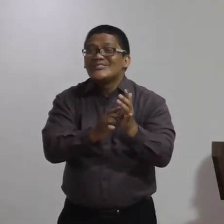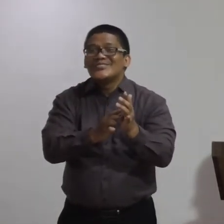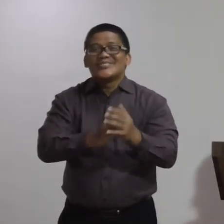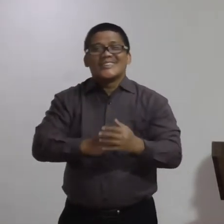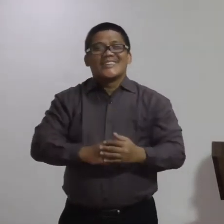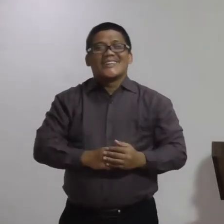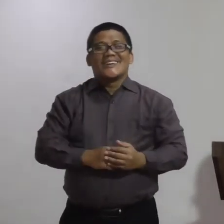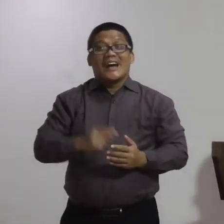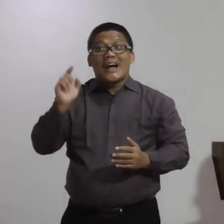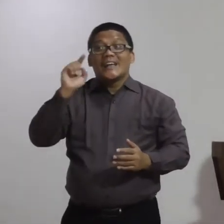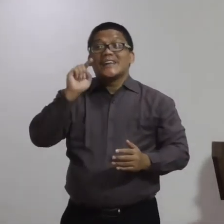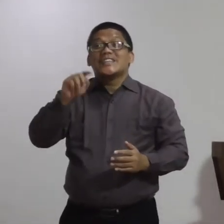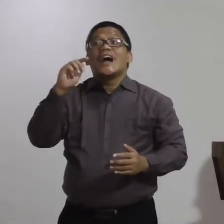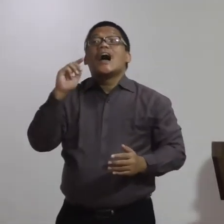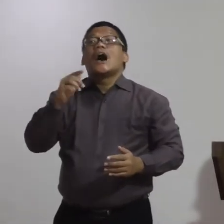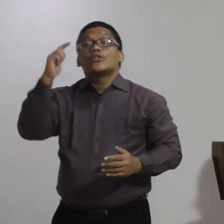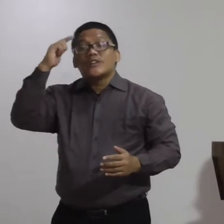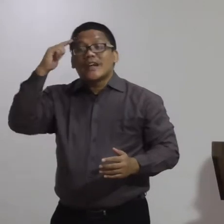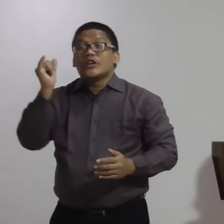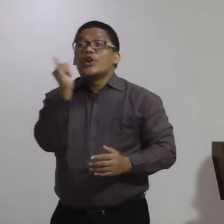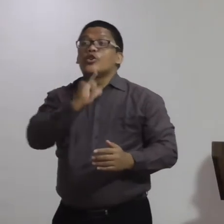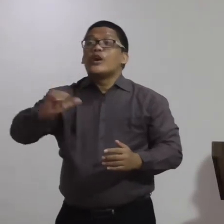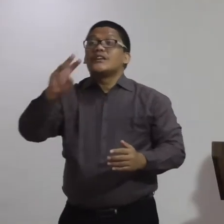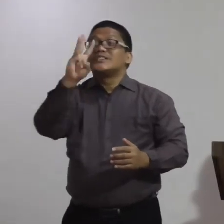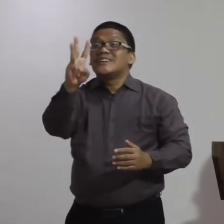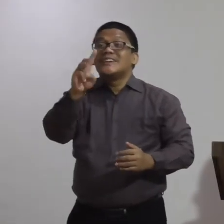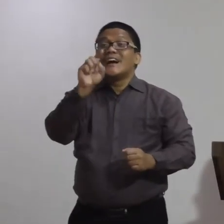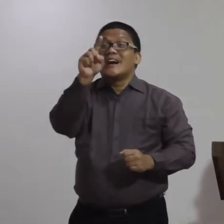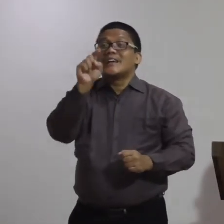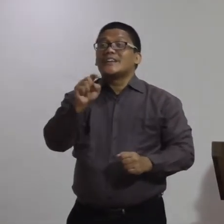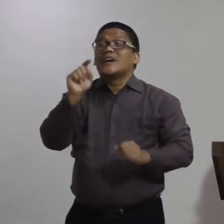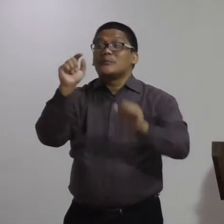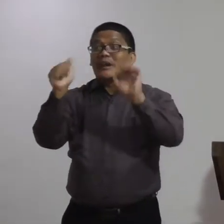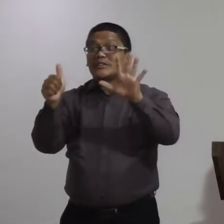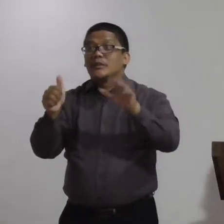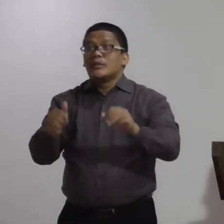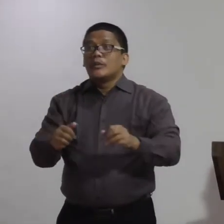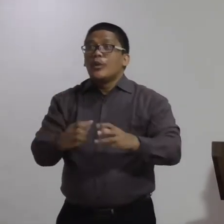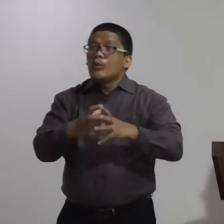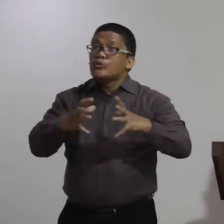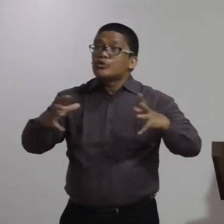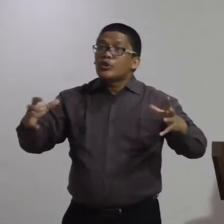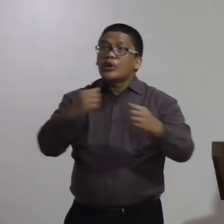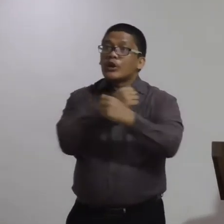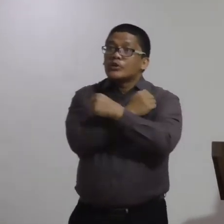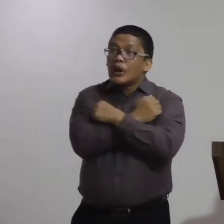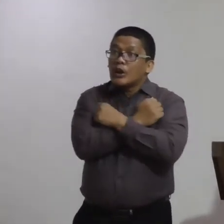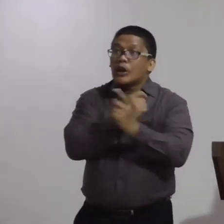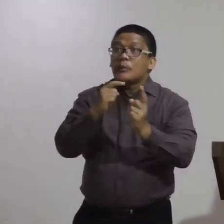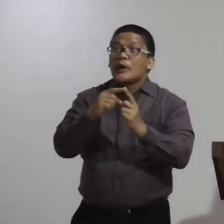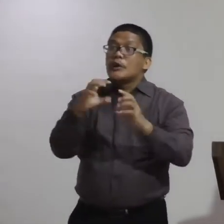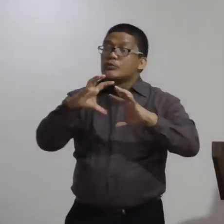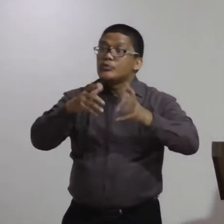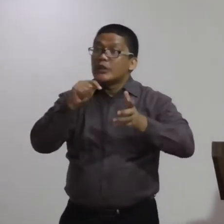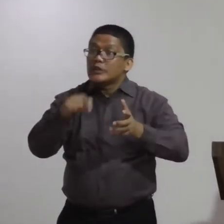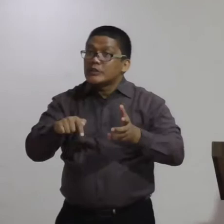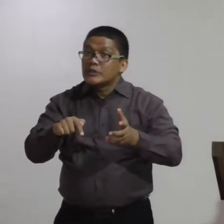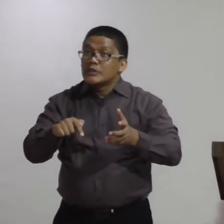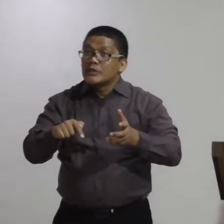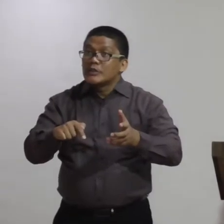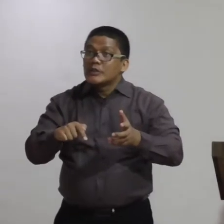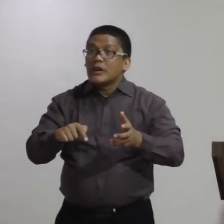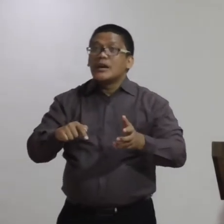makanya ingat Yohanes 3:16, ya, begitu besar kasih Allah akan dunia ini, sehingga Ia